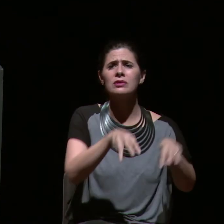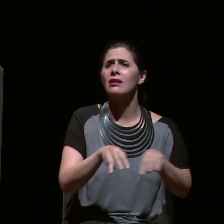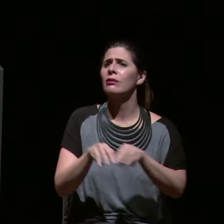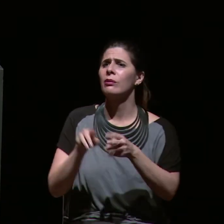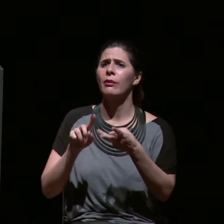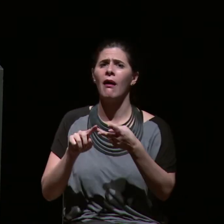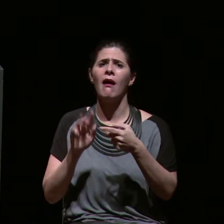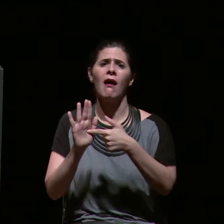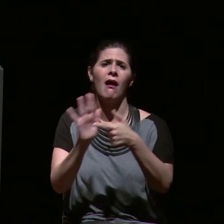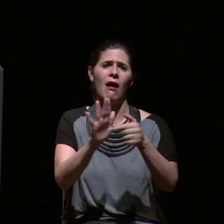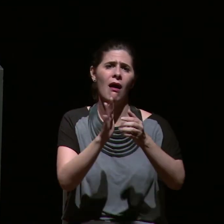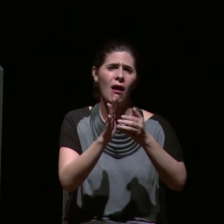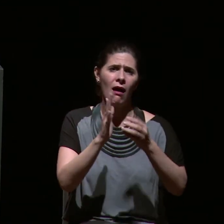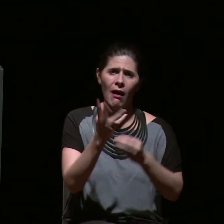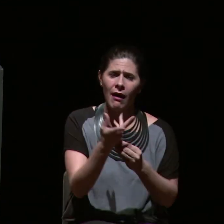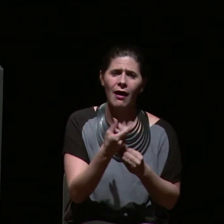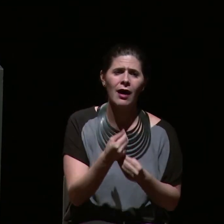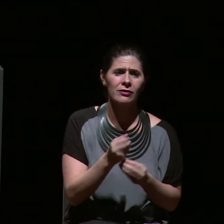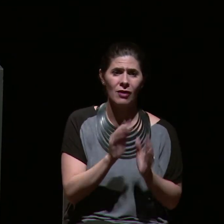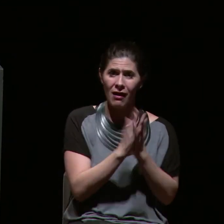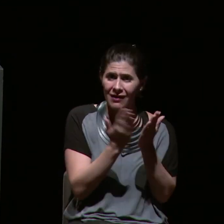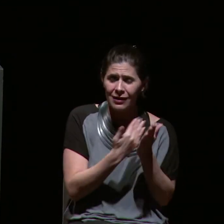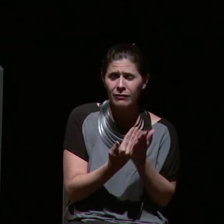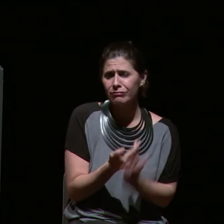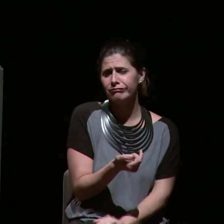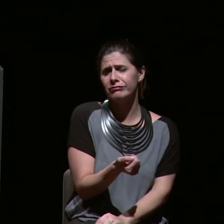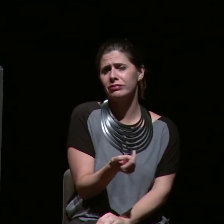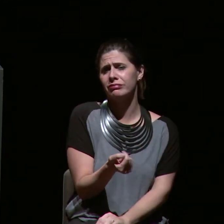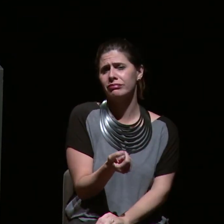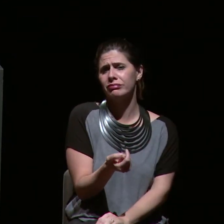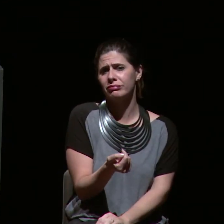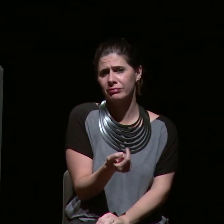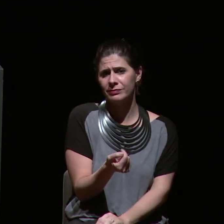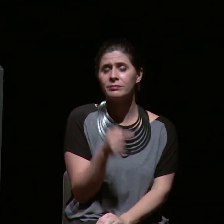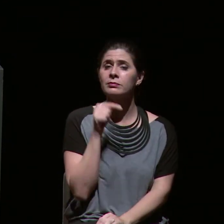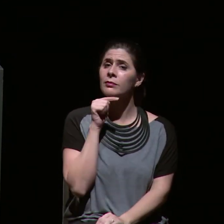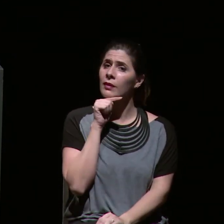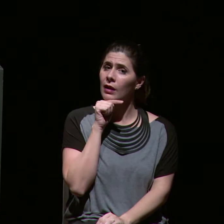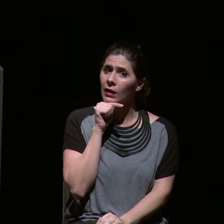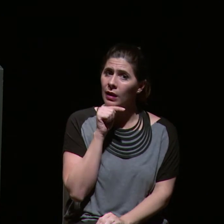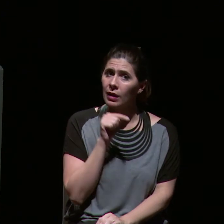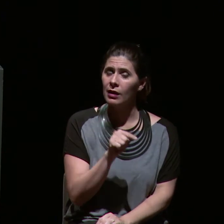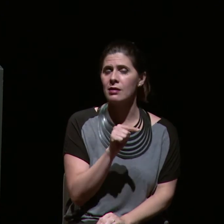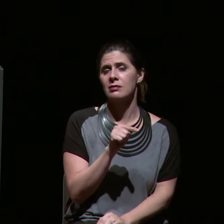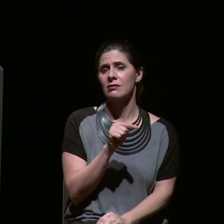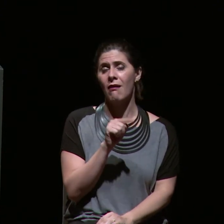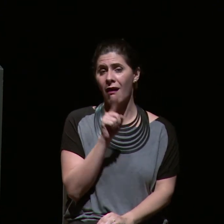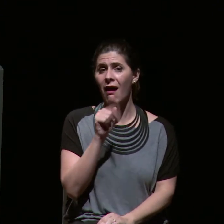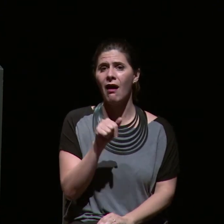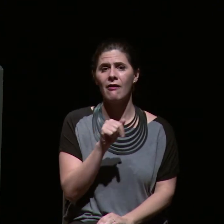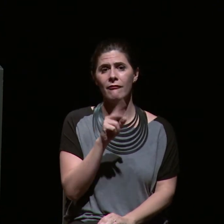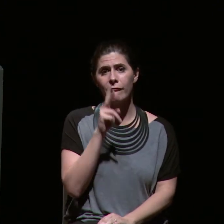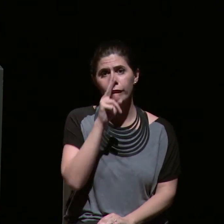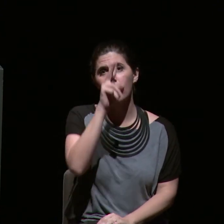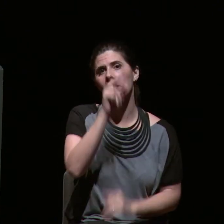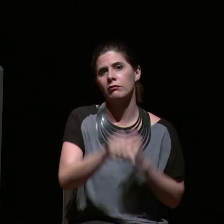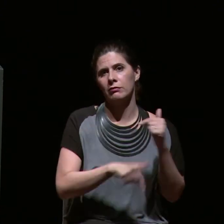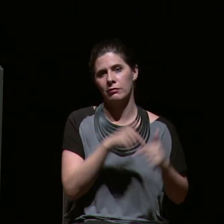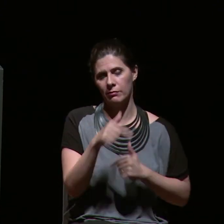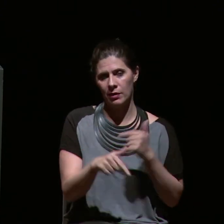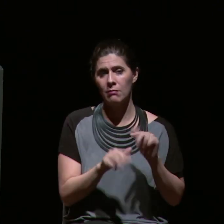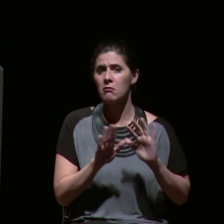exposições de artes, livros de referência, bem como indicativos de características que se tornariam marcantes destes trabalhos. Mas, sobretudo,